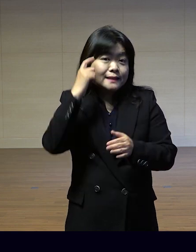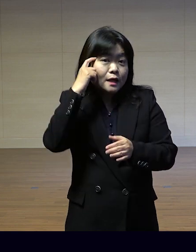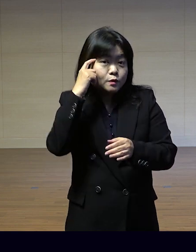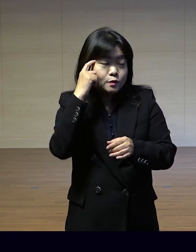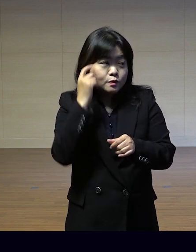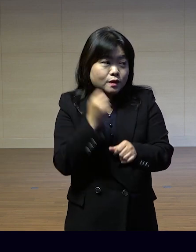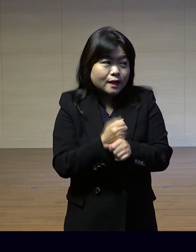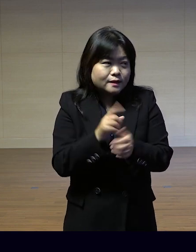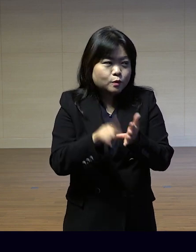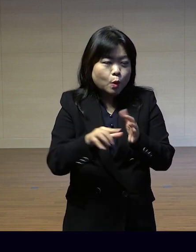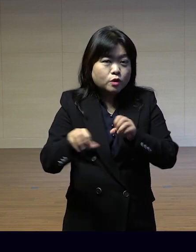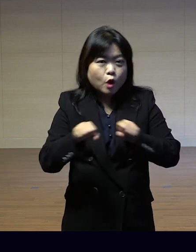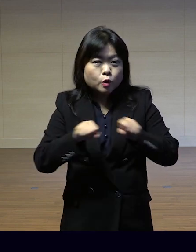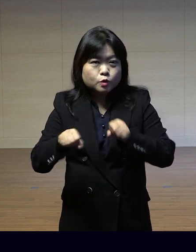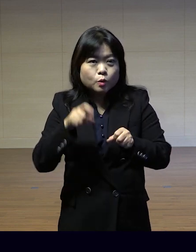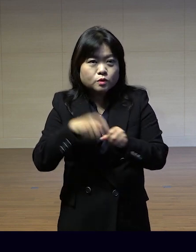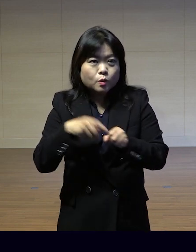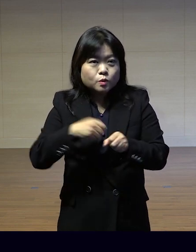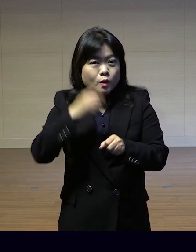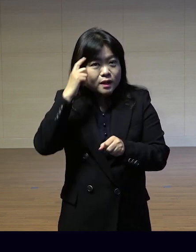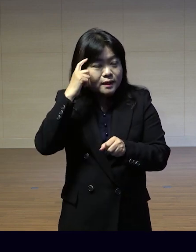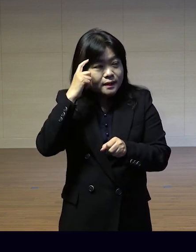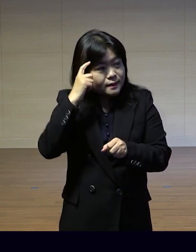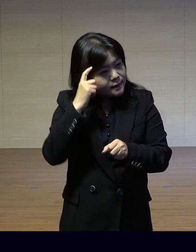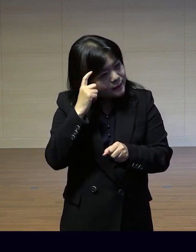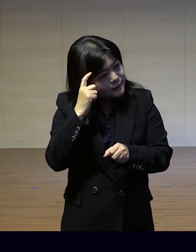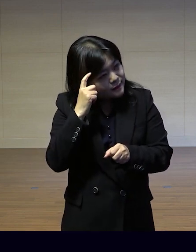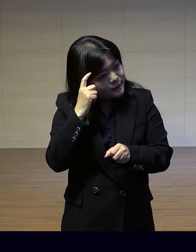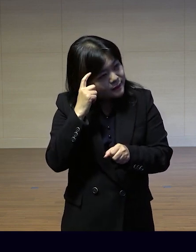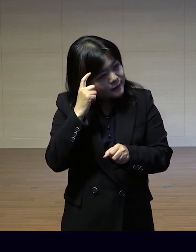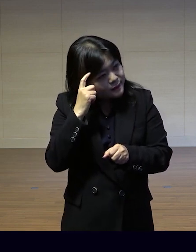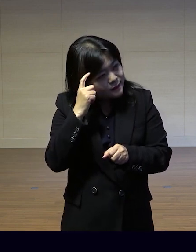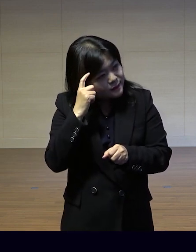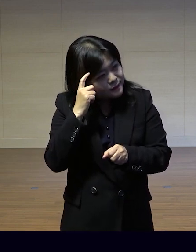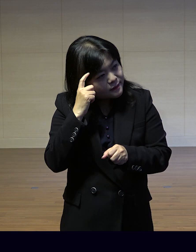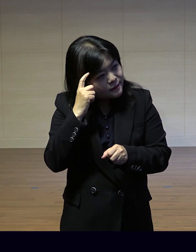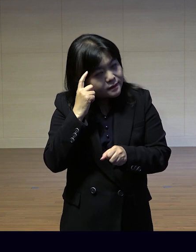이렇게 변해가야 한다. 그 비유를 총을